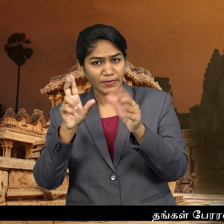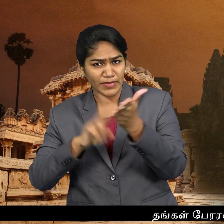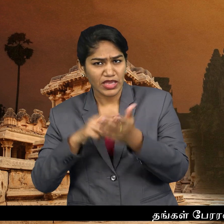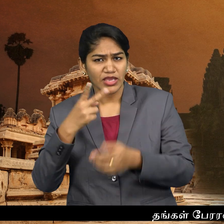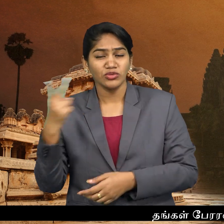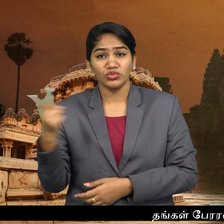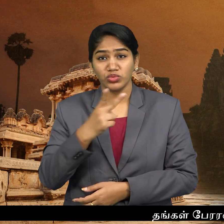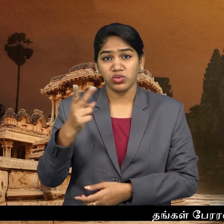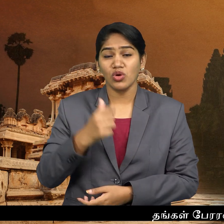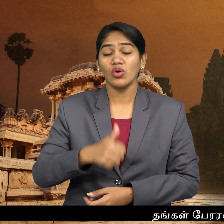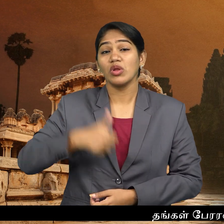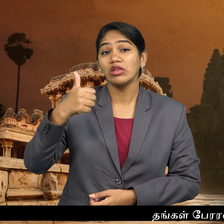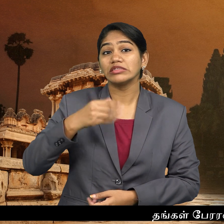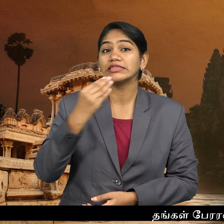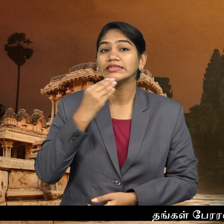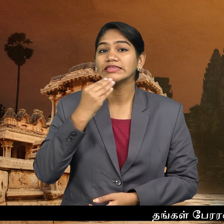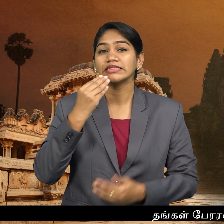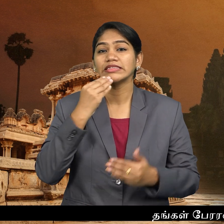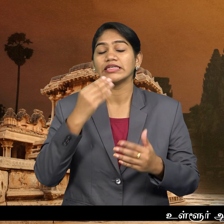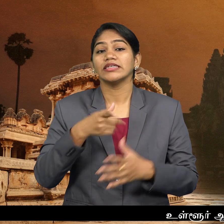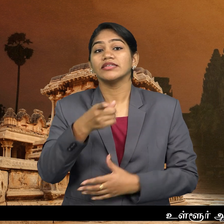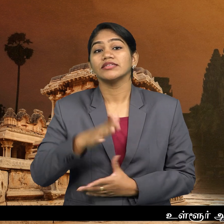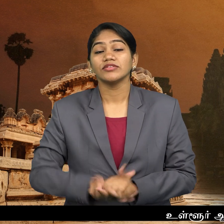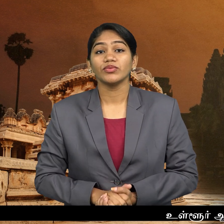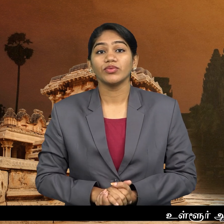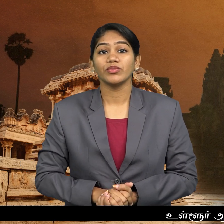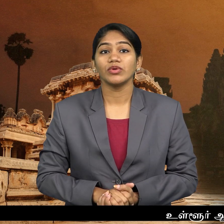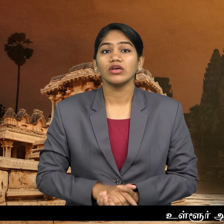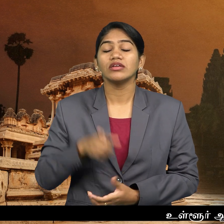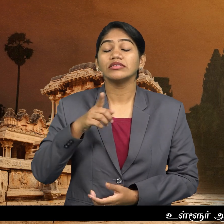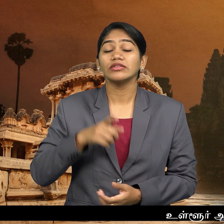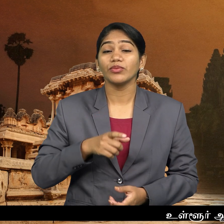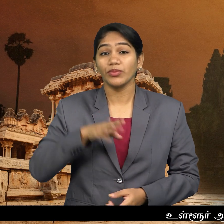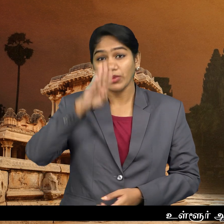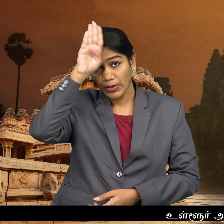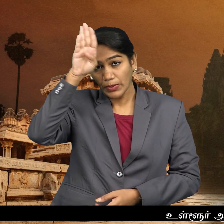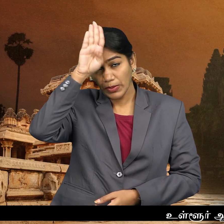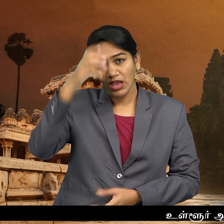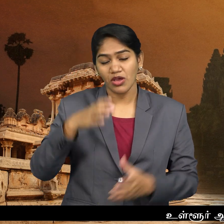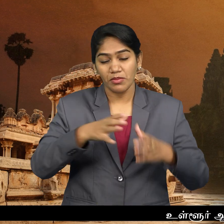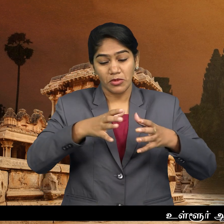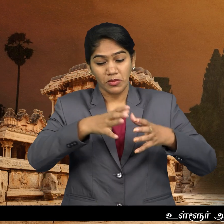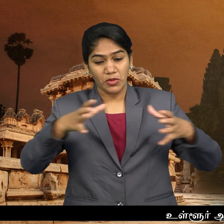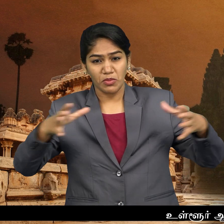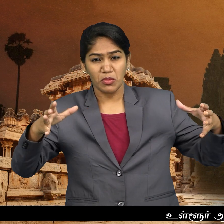தங்கள் பேரரசை போர் மற்றும் உள்ளூர் ஆதரவின் மூலம்